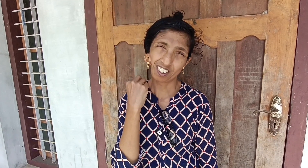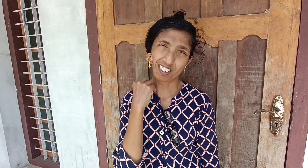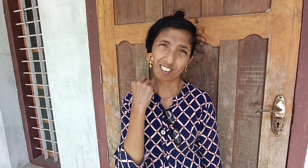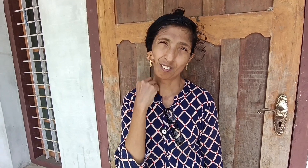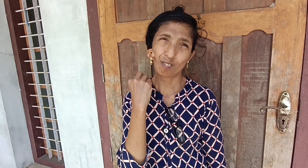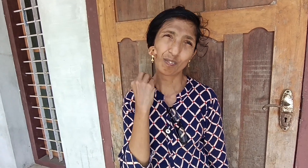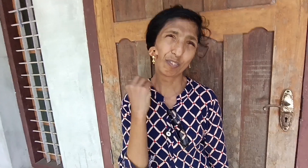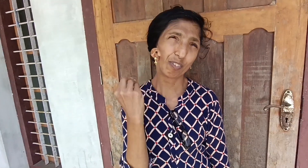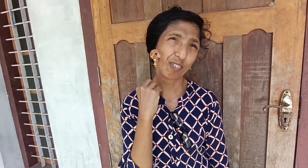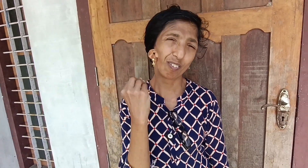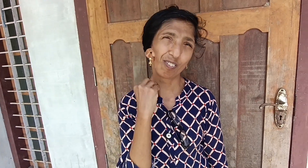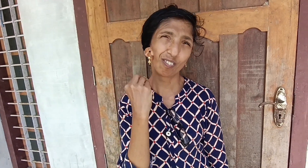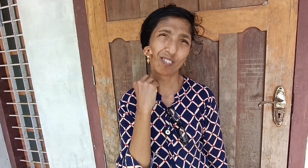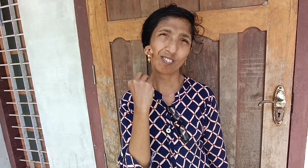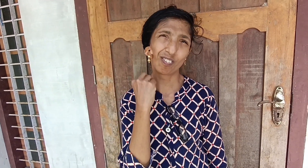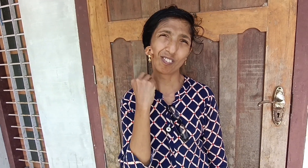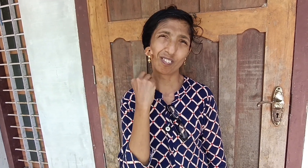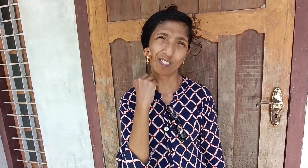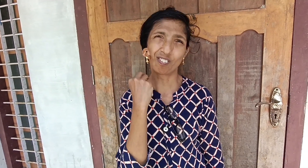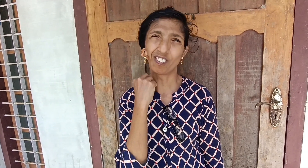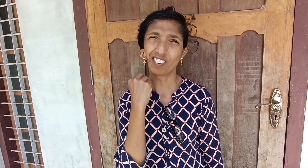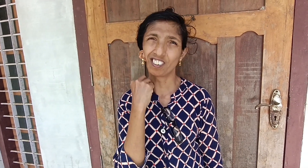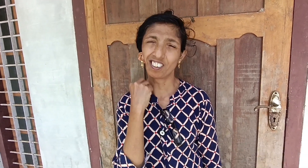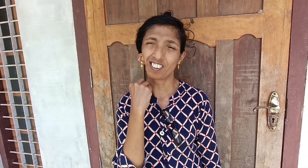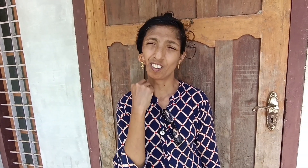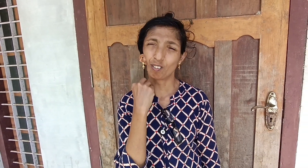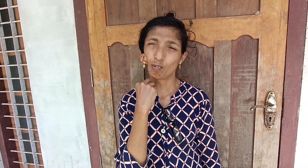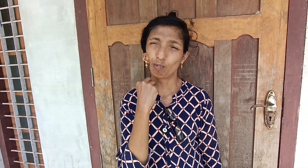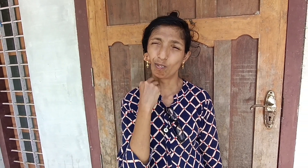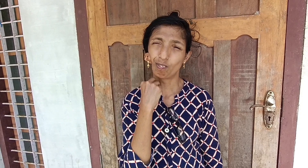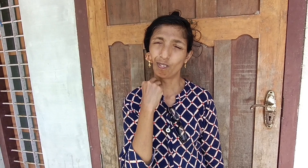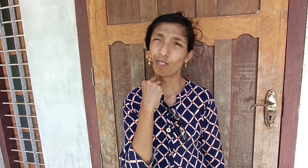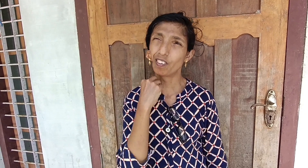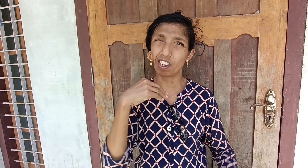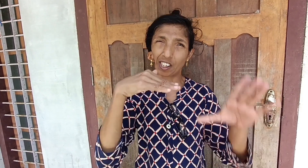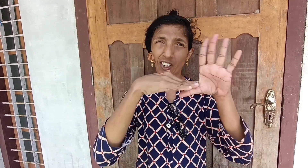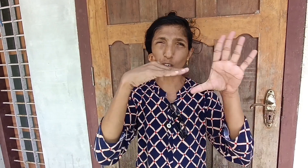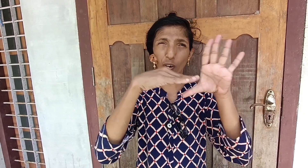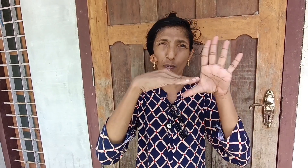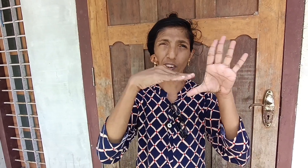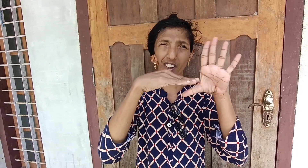തിരുവനന്തപുരം എങ്ങനെ ഇങ്ങനെ വെച്ചാ മതിയാ തിരുവനന്തപുരം